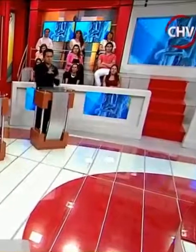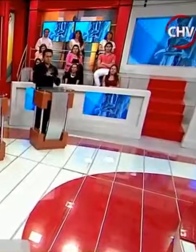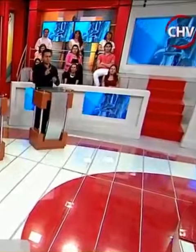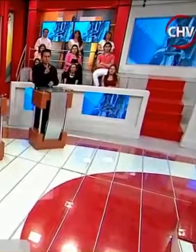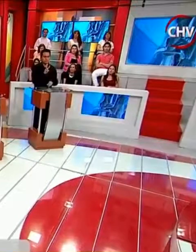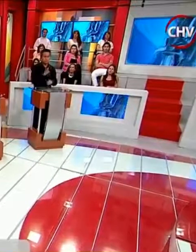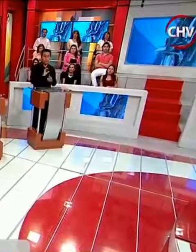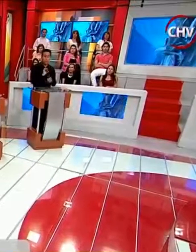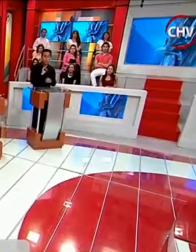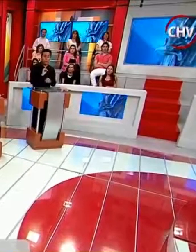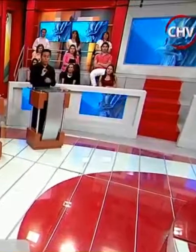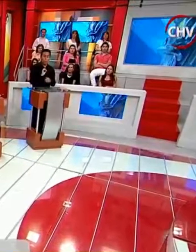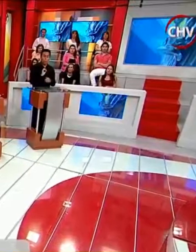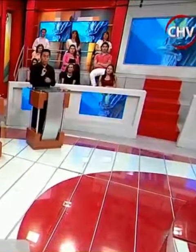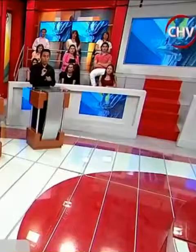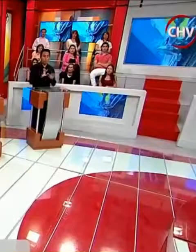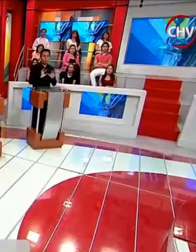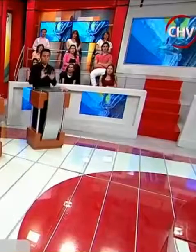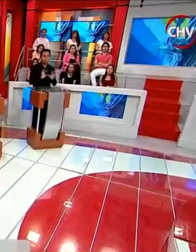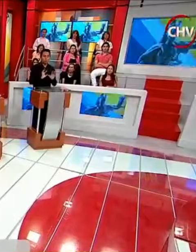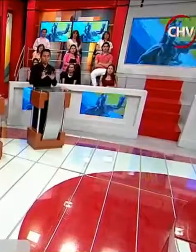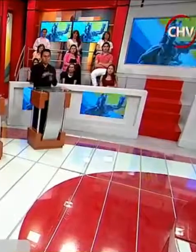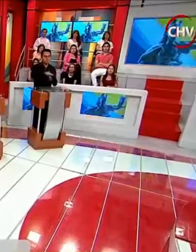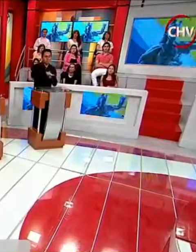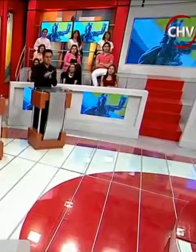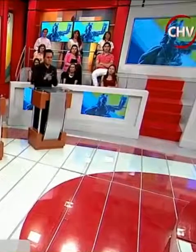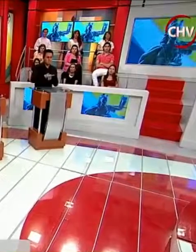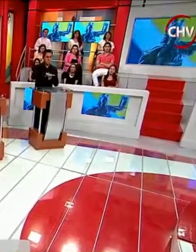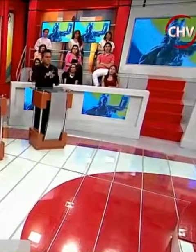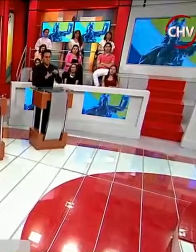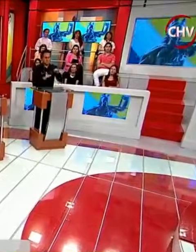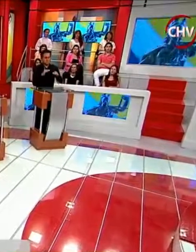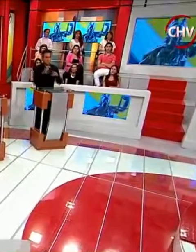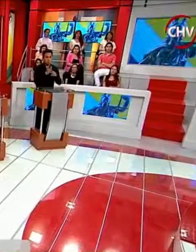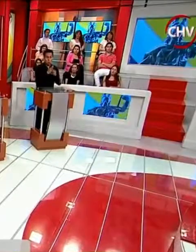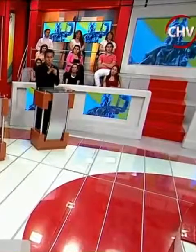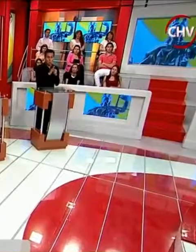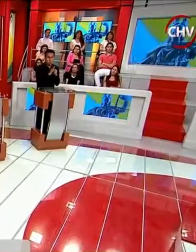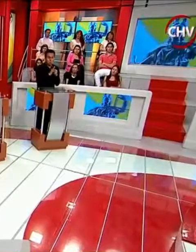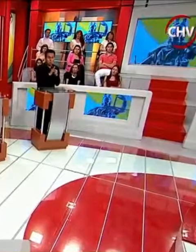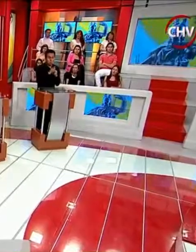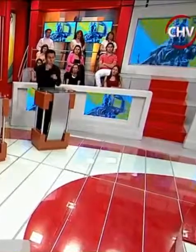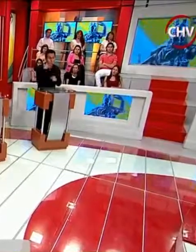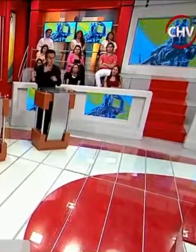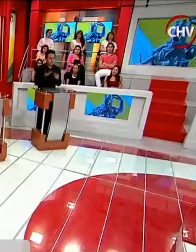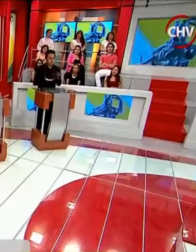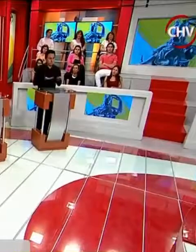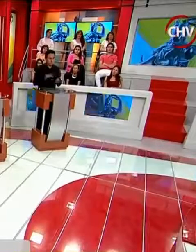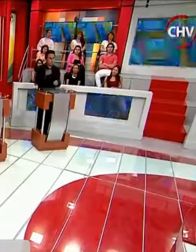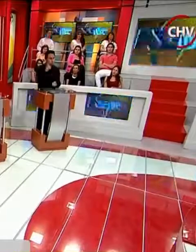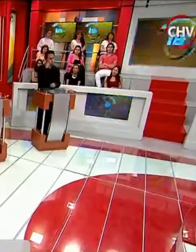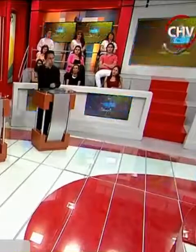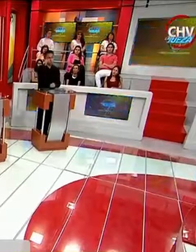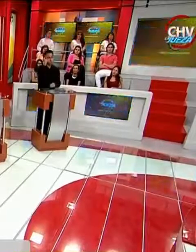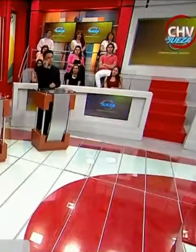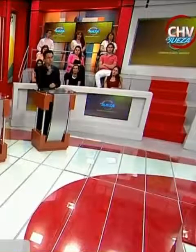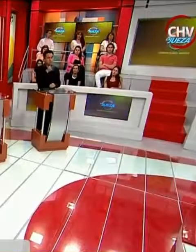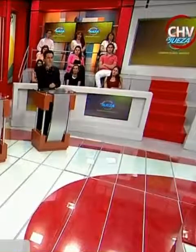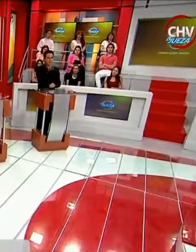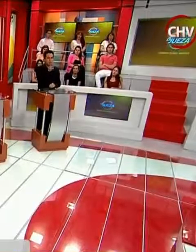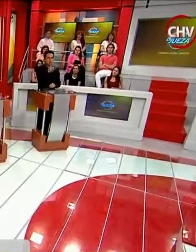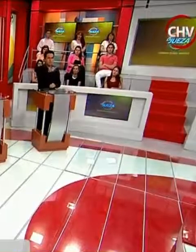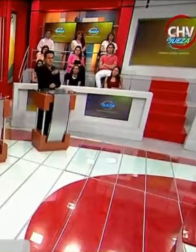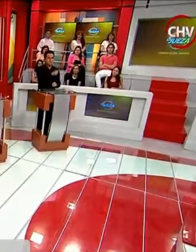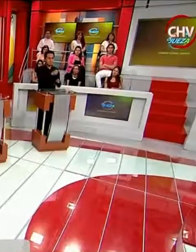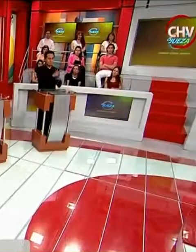¿O puede ser algún desequilibrio? ¿Algún problema más importante? Yo creo... Yo siempre le dije a mi mamá